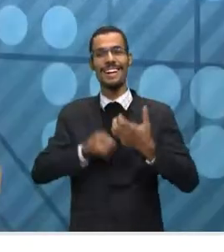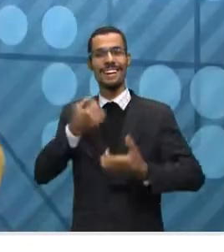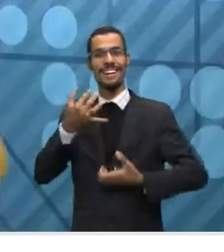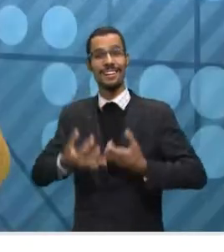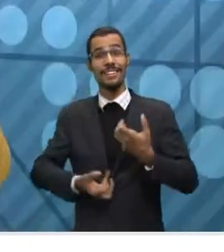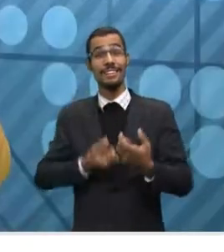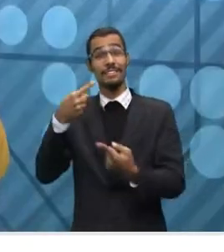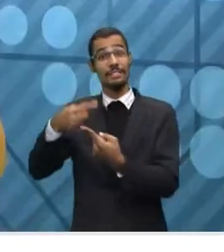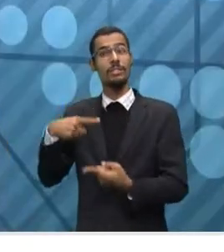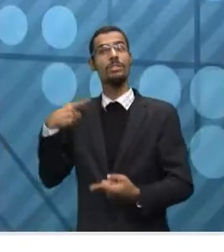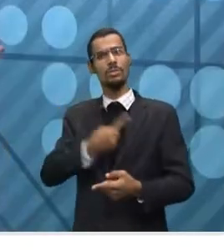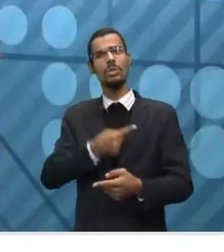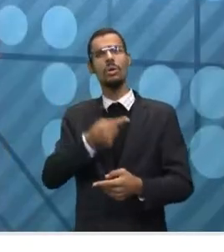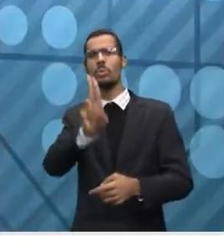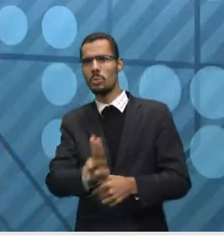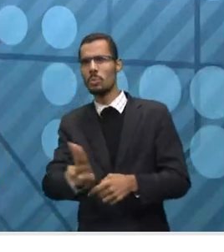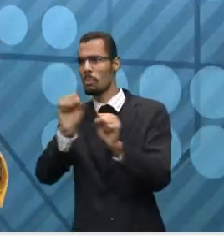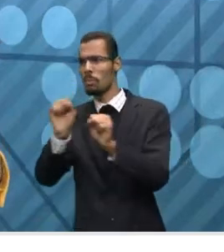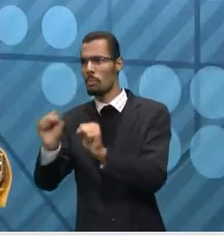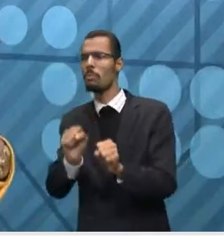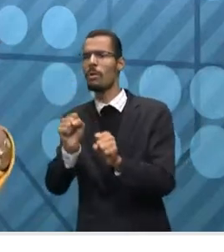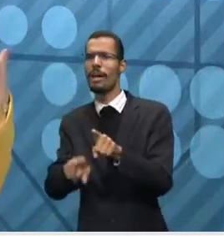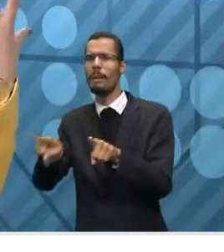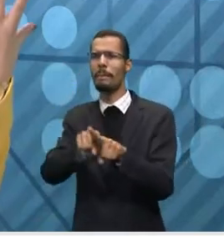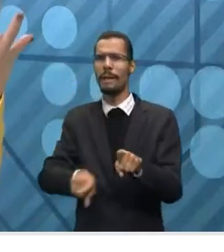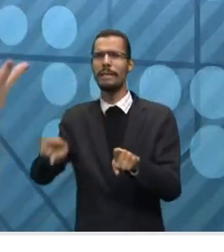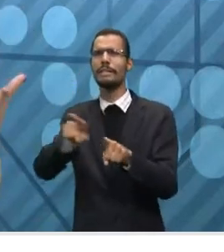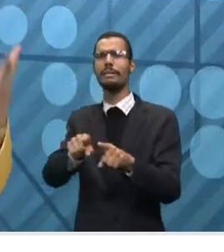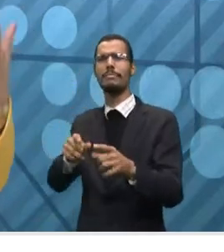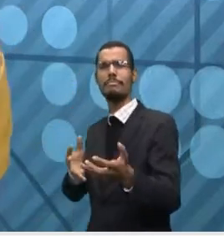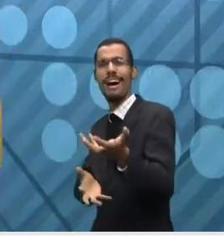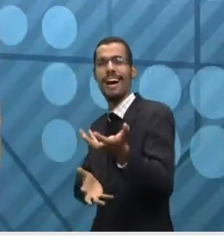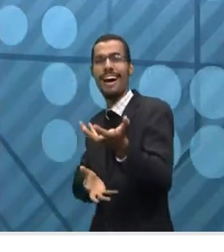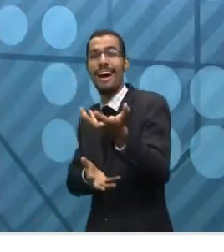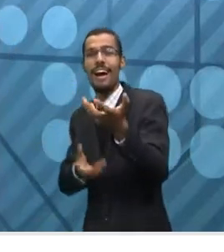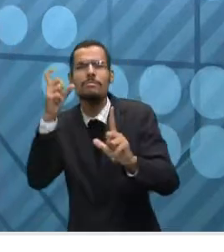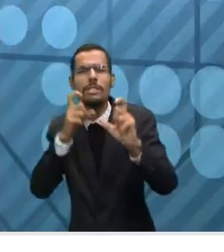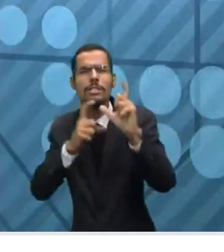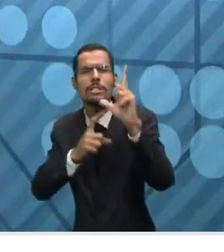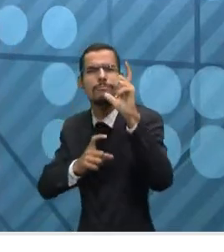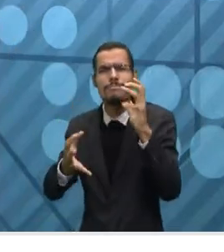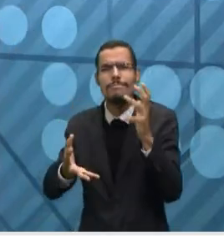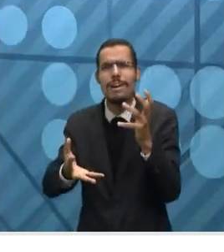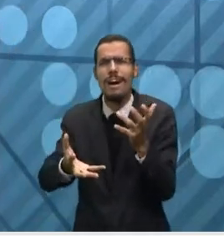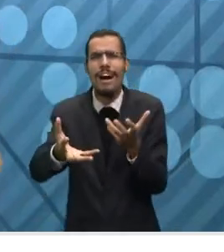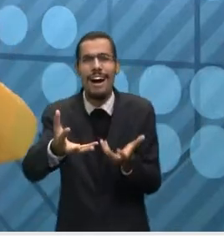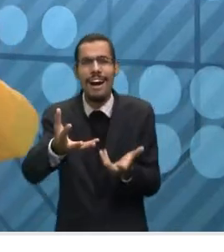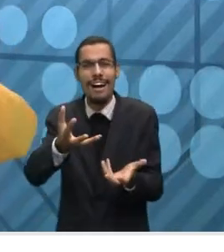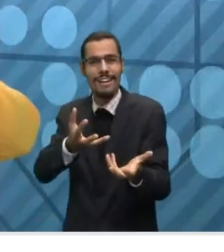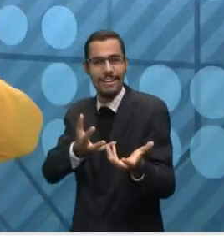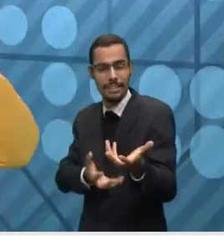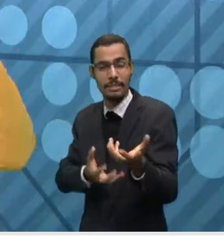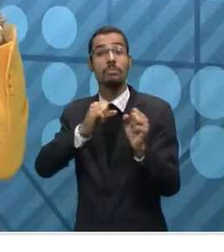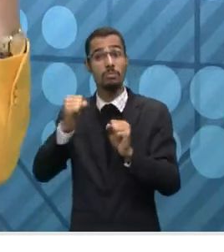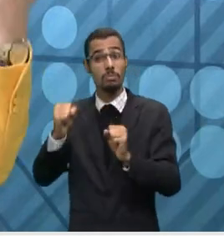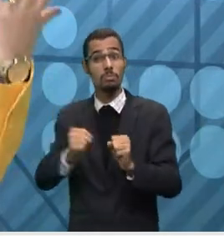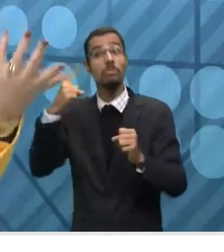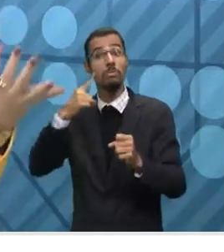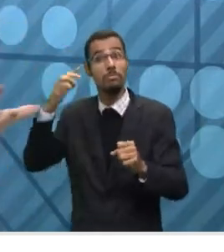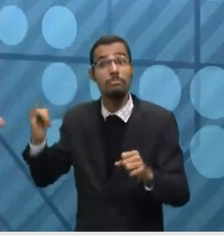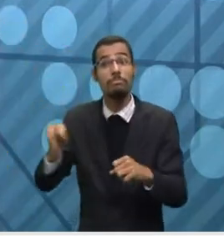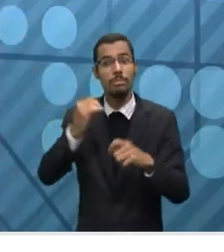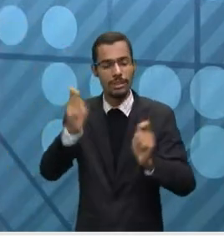Porque nós podemos utilizar a repetição, o ritmo, as expressões faciais, não é? E isso vai